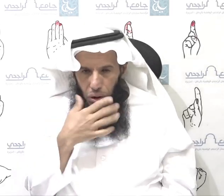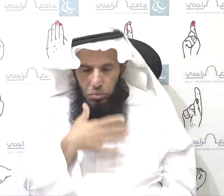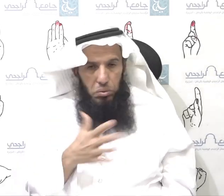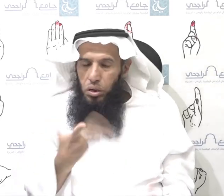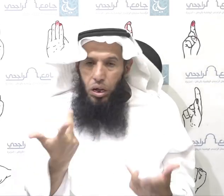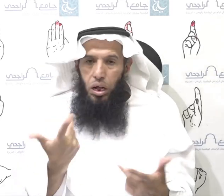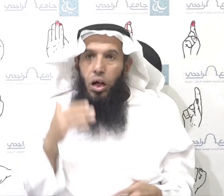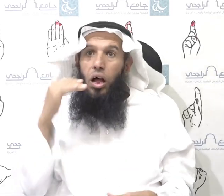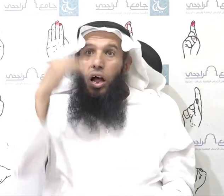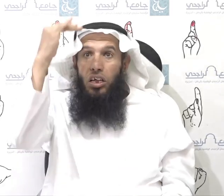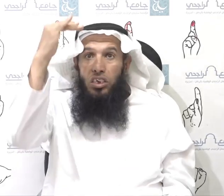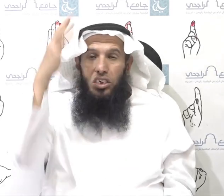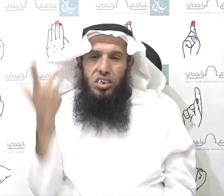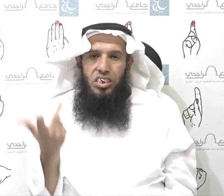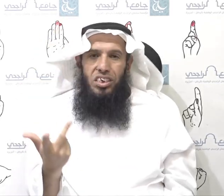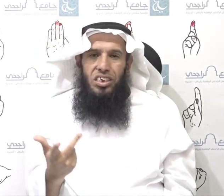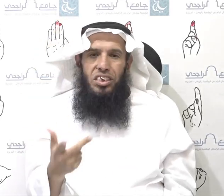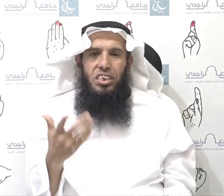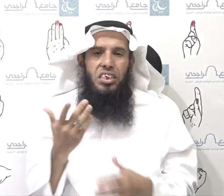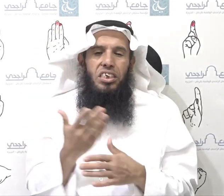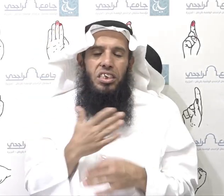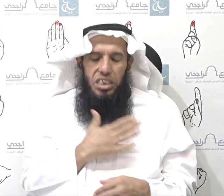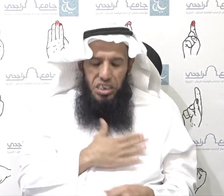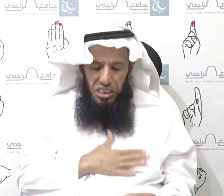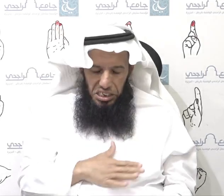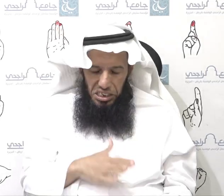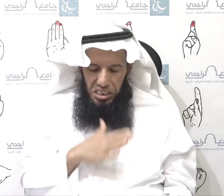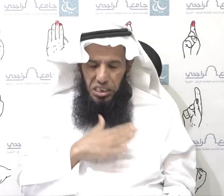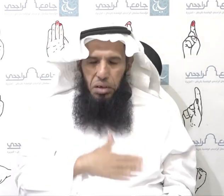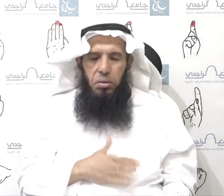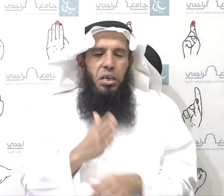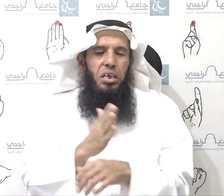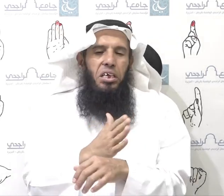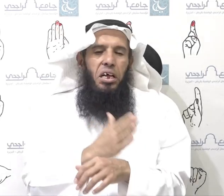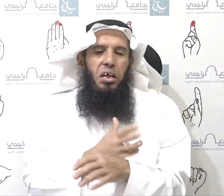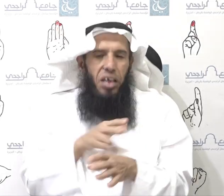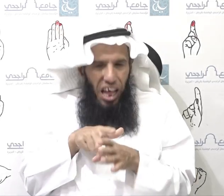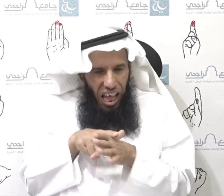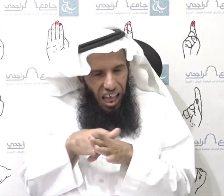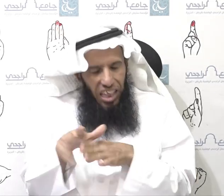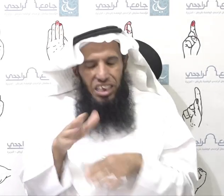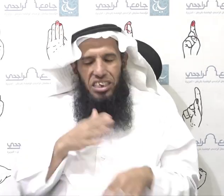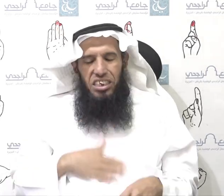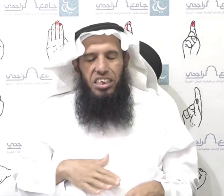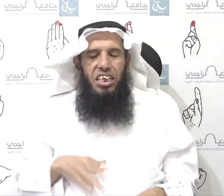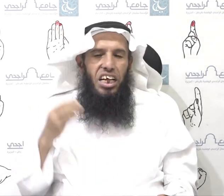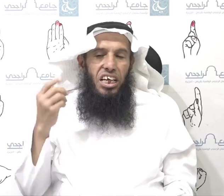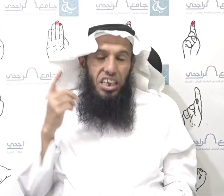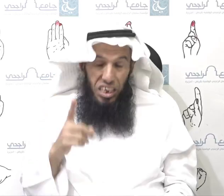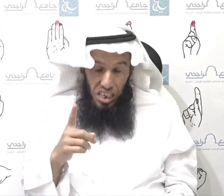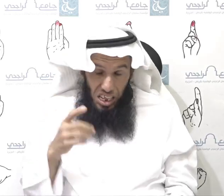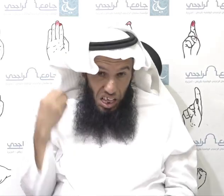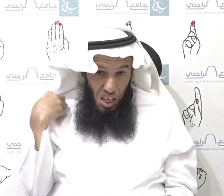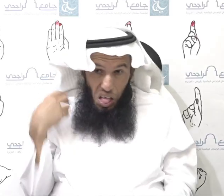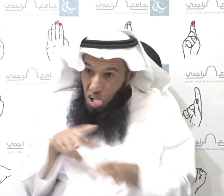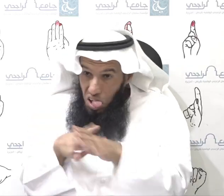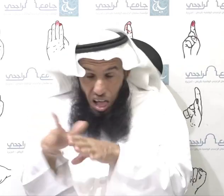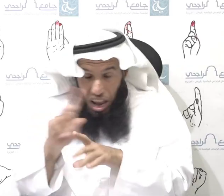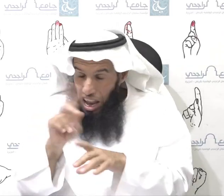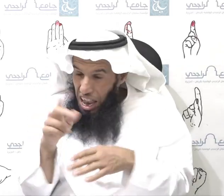المنزلة؟ قال: بصبرك على البلاء الذي أصابك. احتسبوا عند الله جل وعلا جزيل الأجر